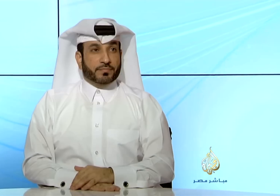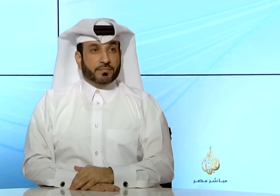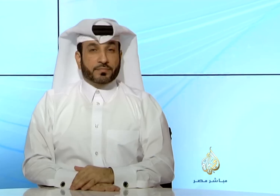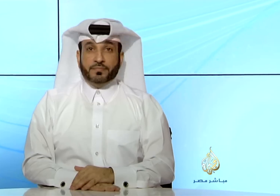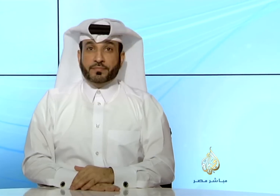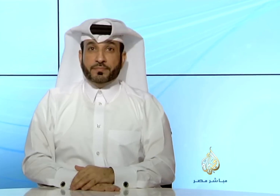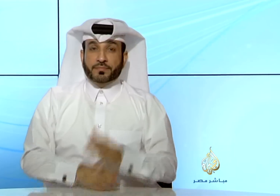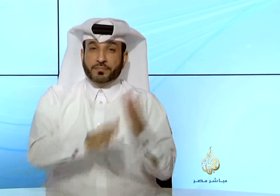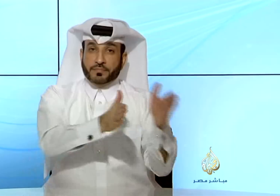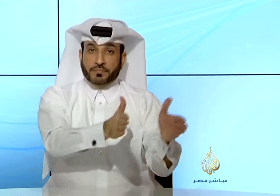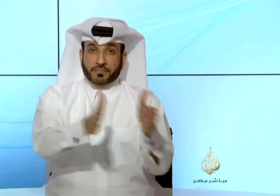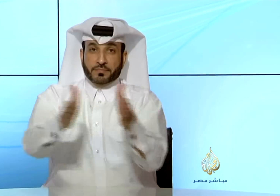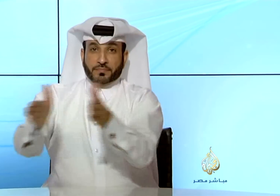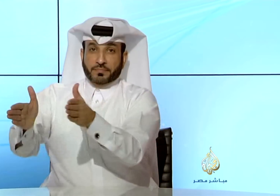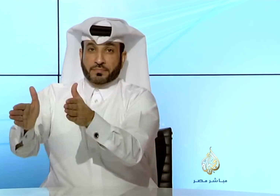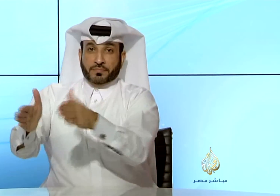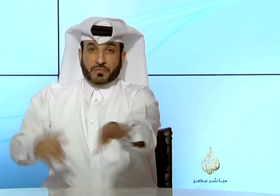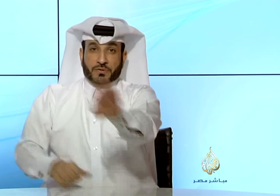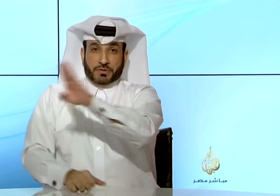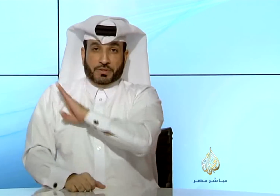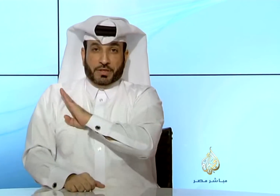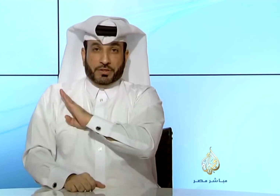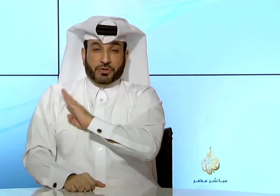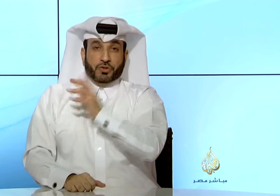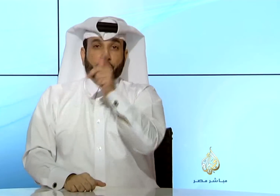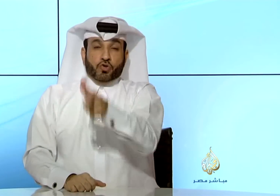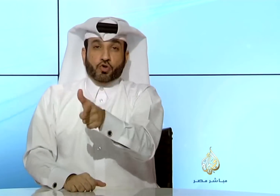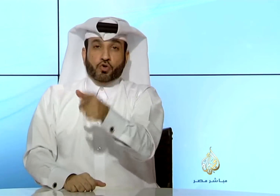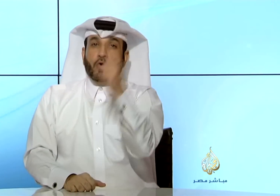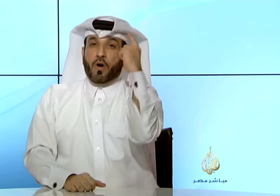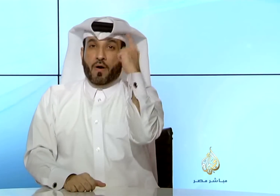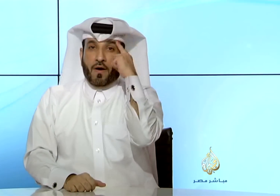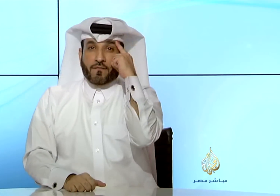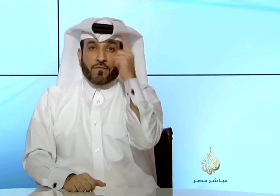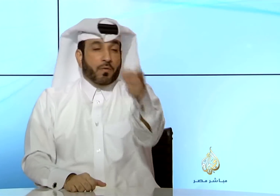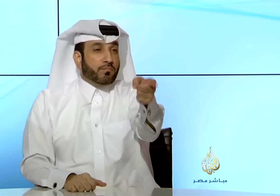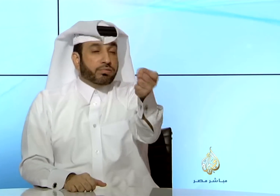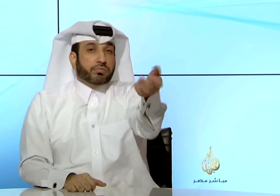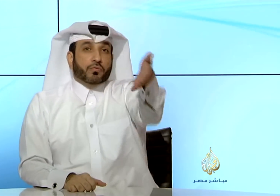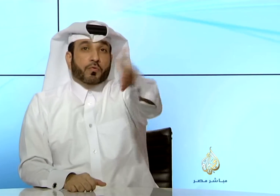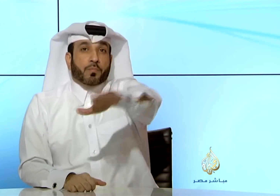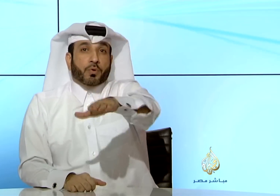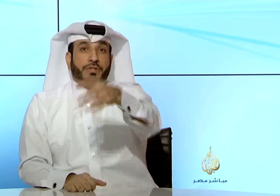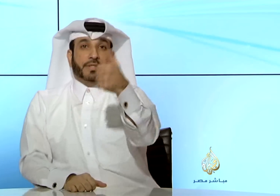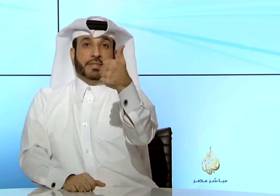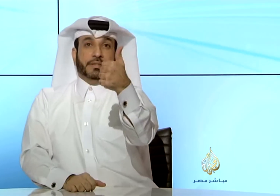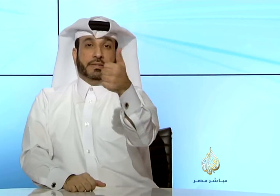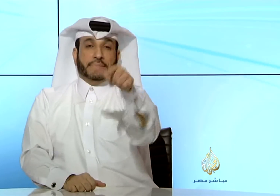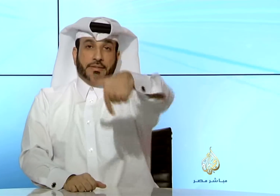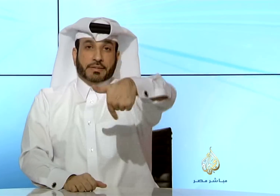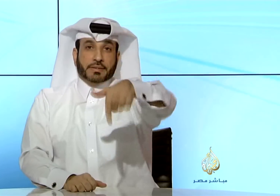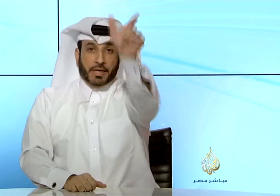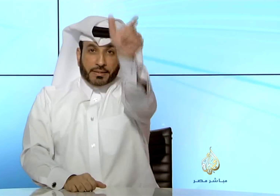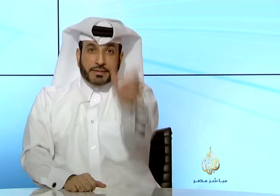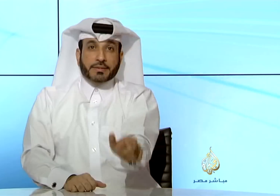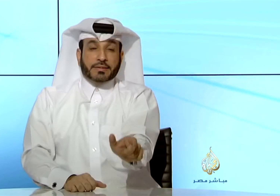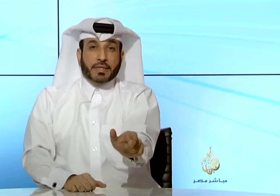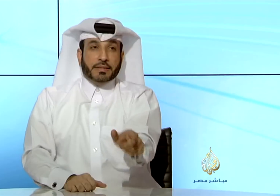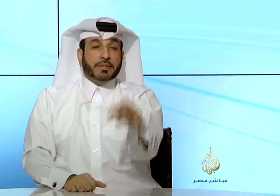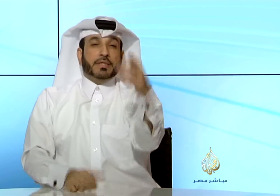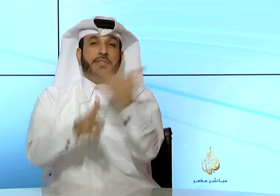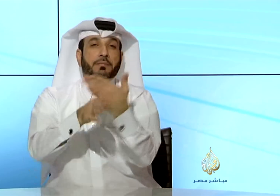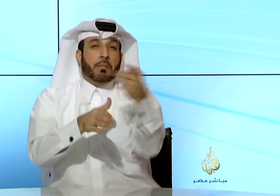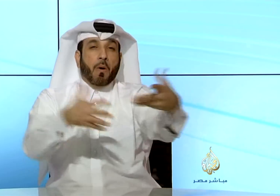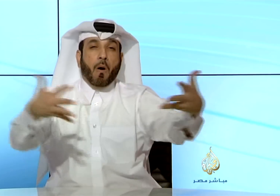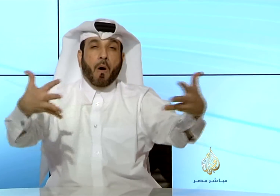العام قال ق ت مصادر عسكريه ان قوات الجيش قتلت سته ممن تصفهم بالعناصر